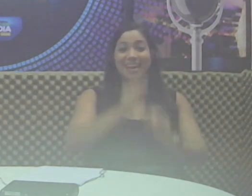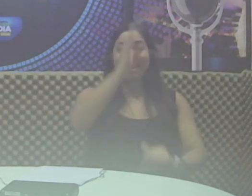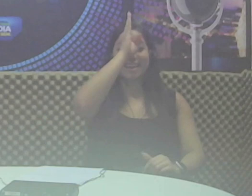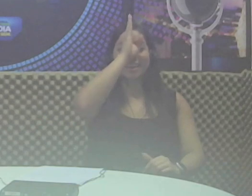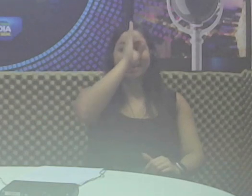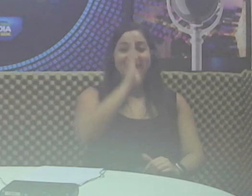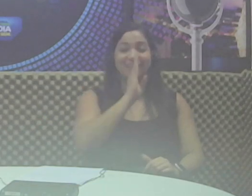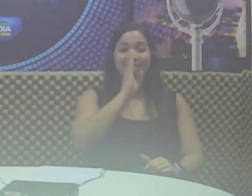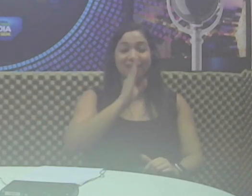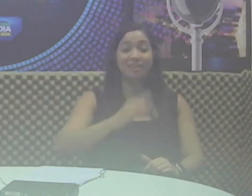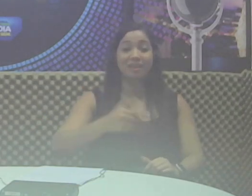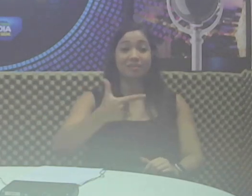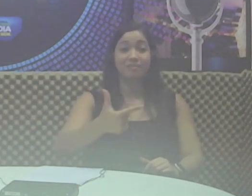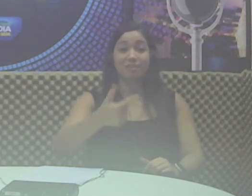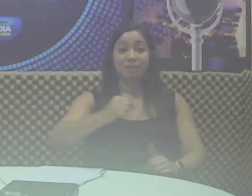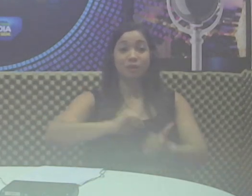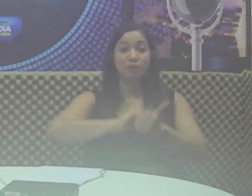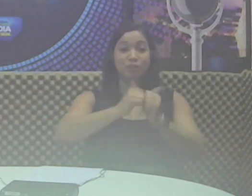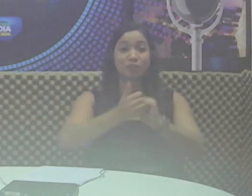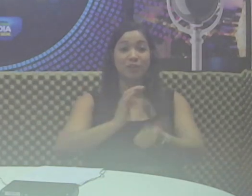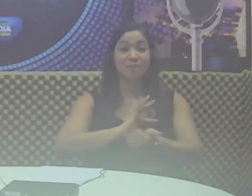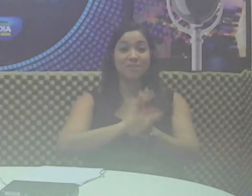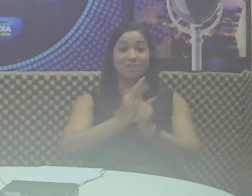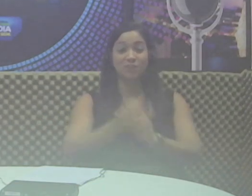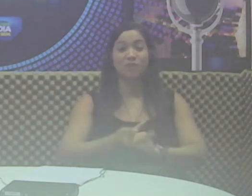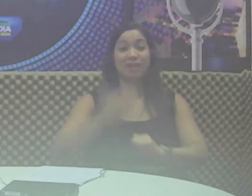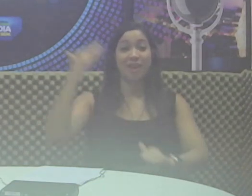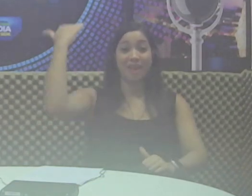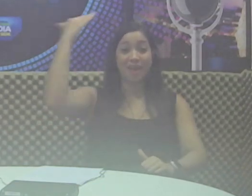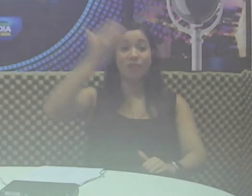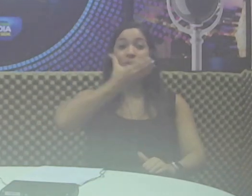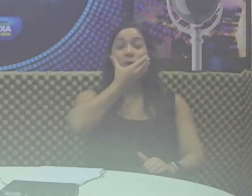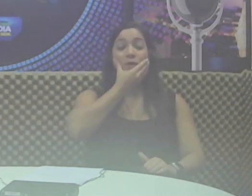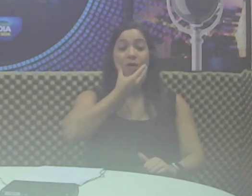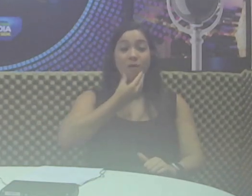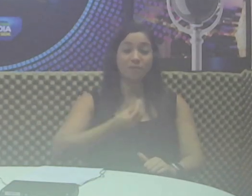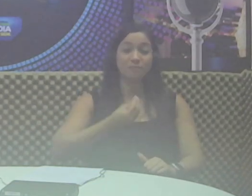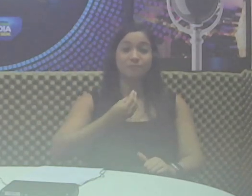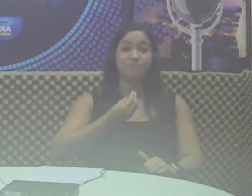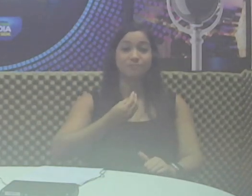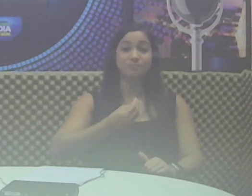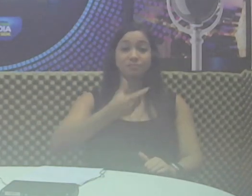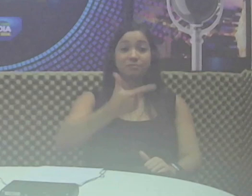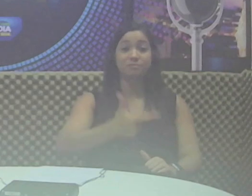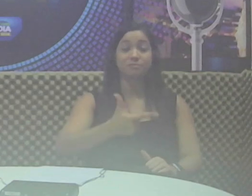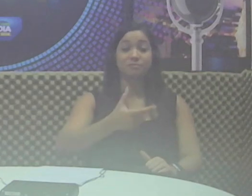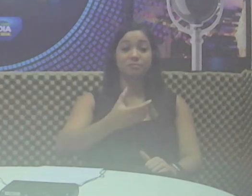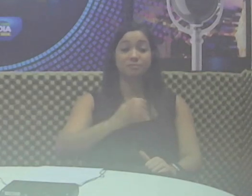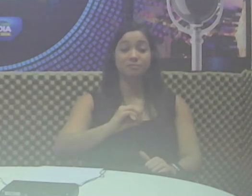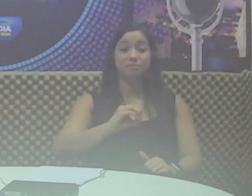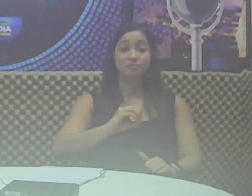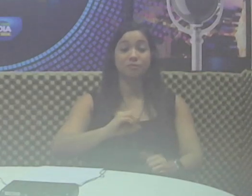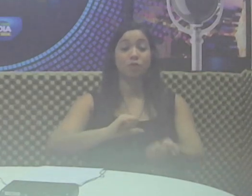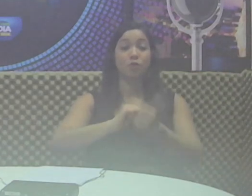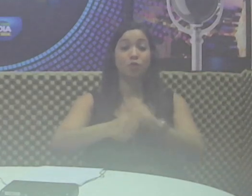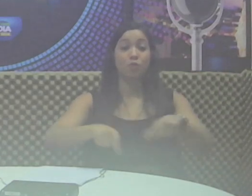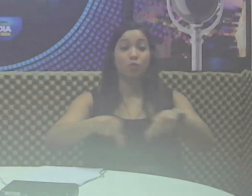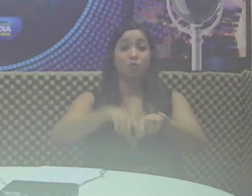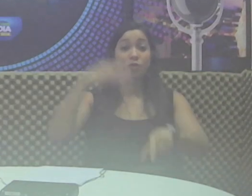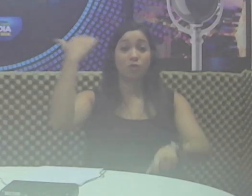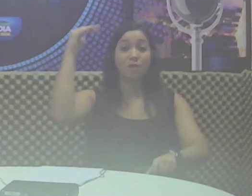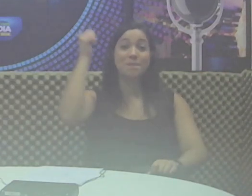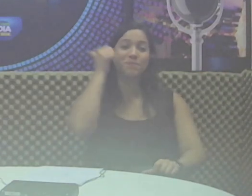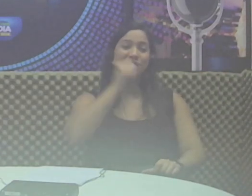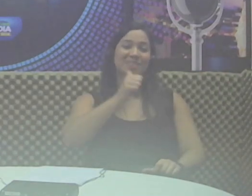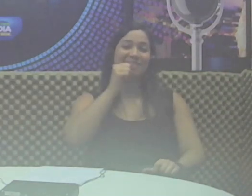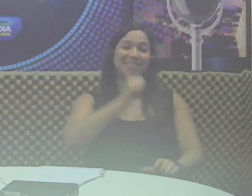para a 27ª Copa Futel de Futsal Adulto Masculino e a 20ª Copa Futel de Futsal Adulto